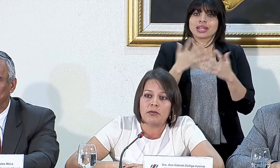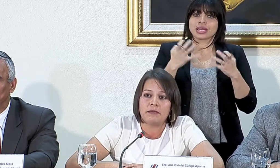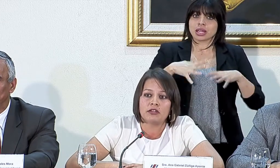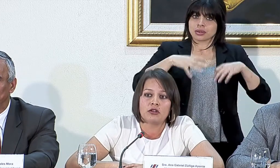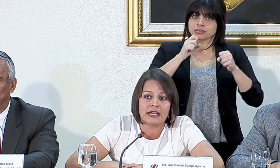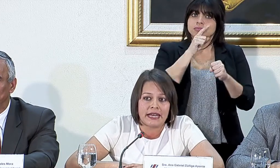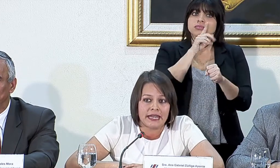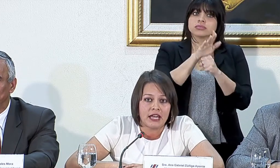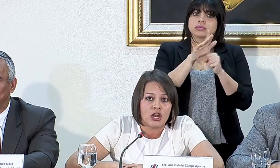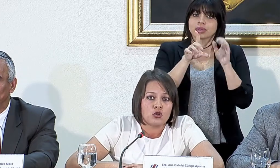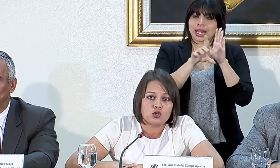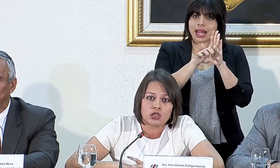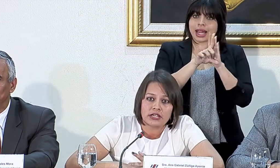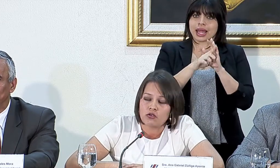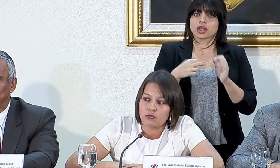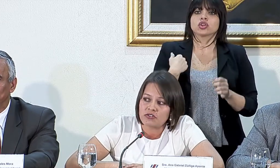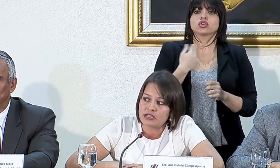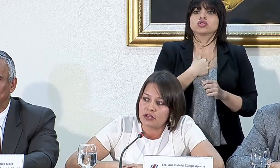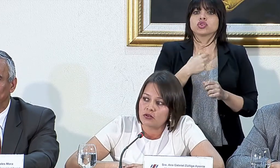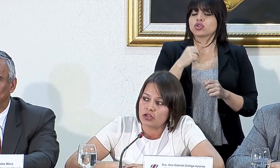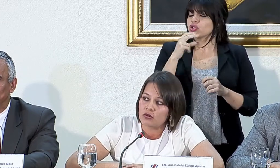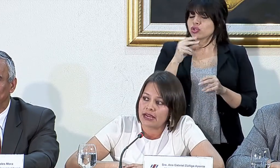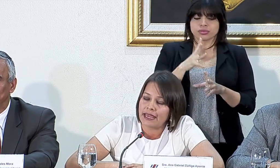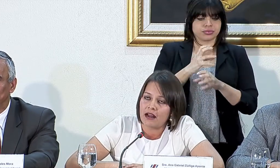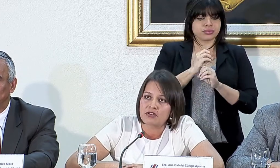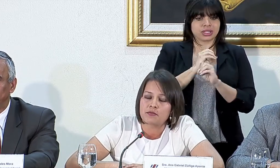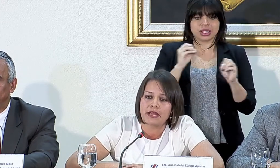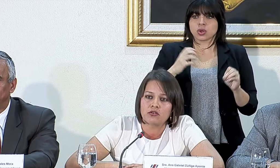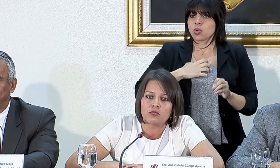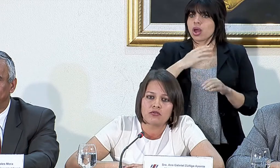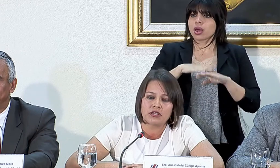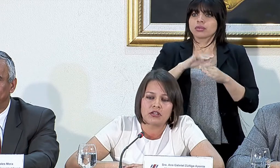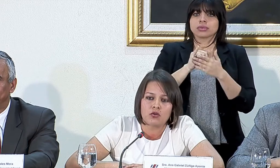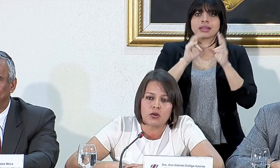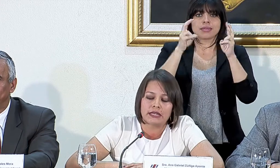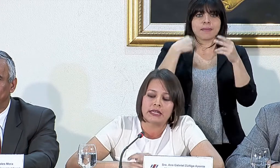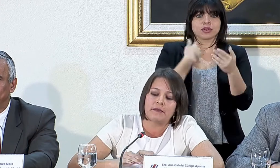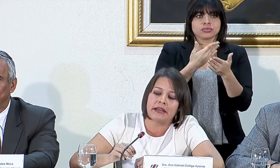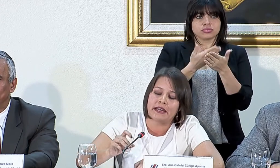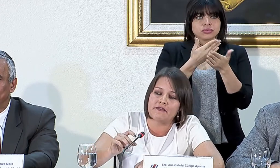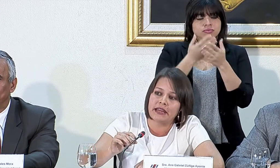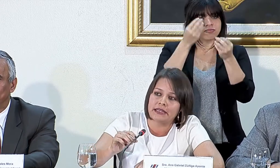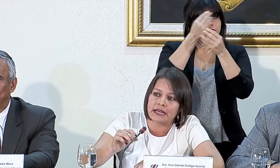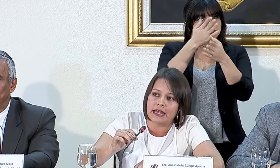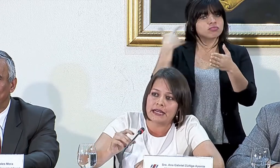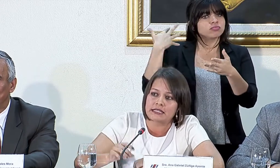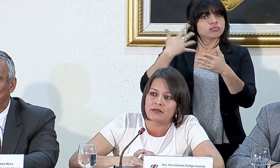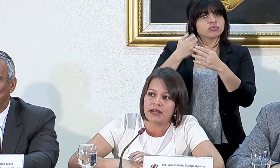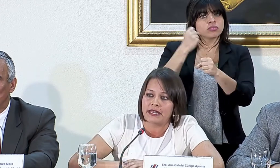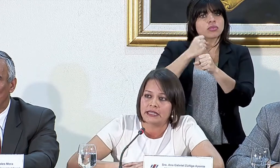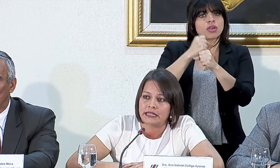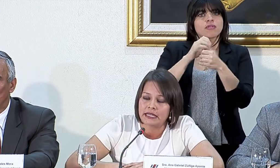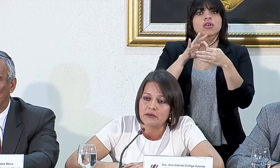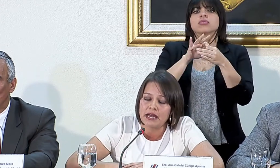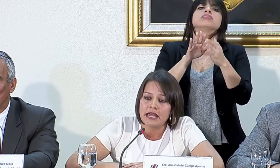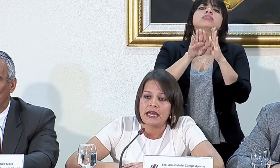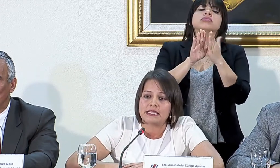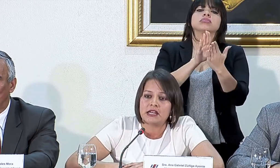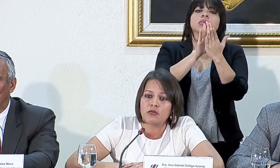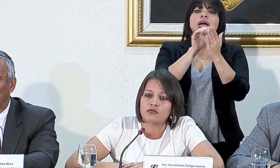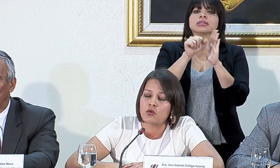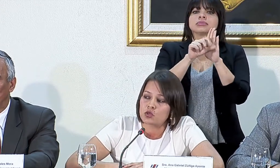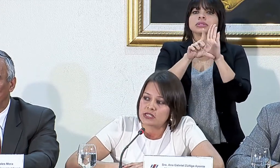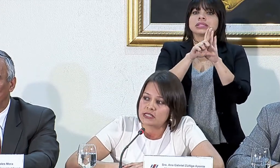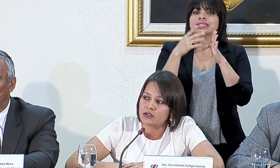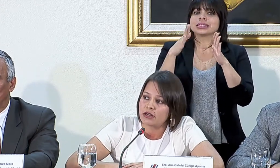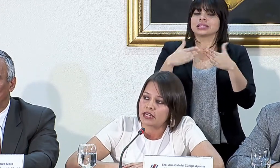el cumplimiento de la ley, nosotras no hemos recibido ninguna queja al respecto, hemos rendido cuentas de manera reiterada en la Asamblea Legislativa,